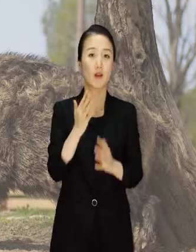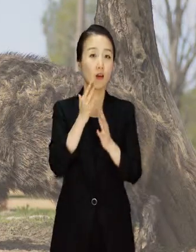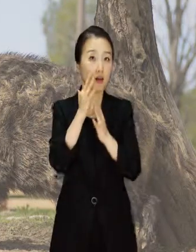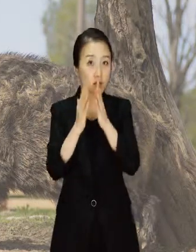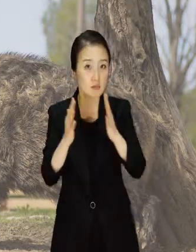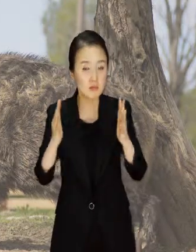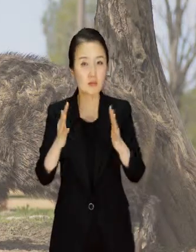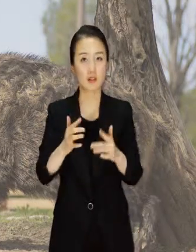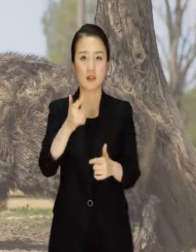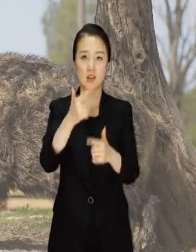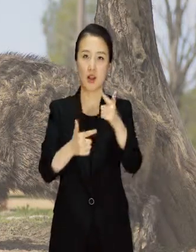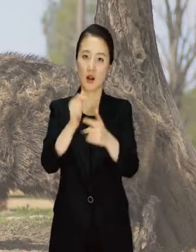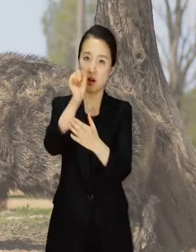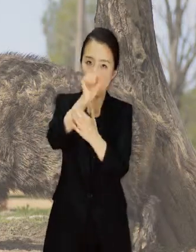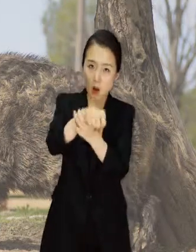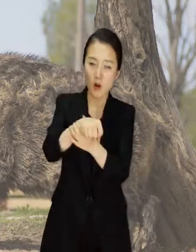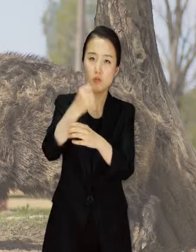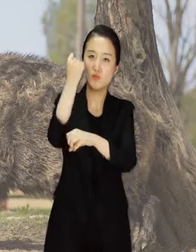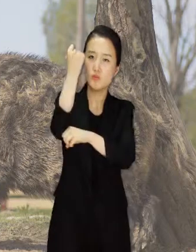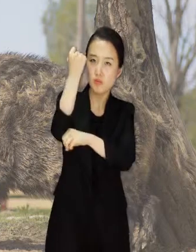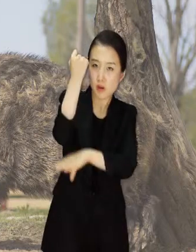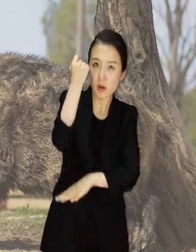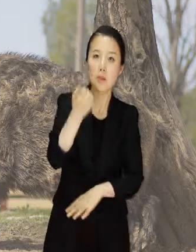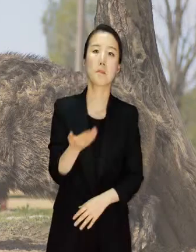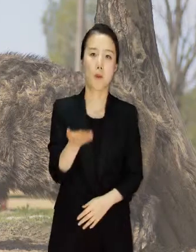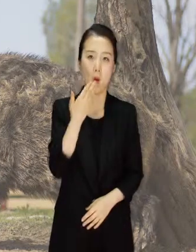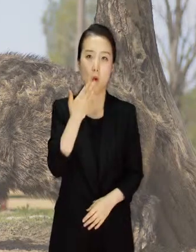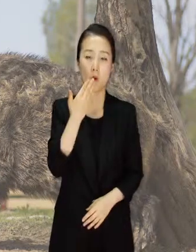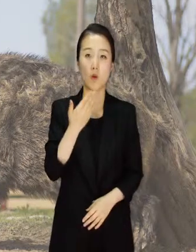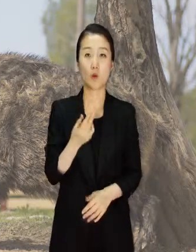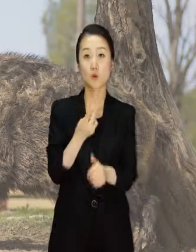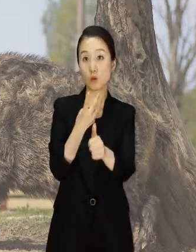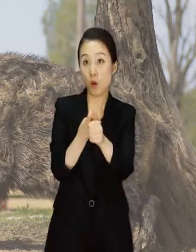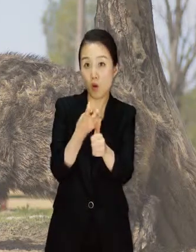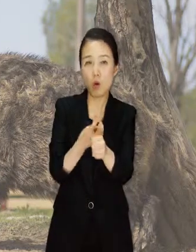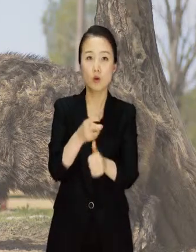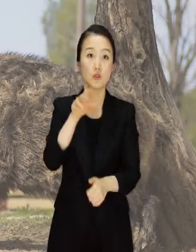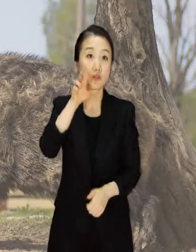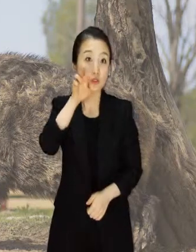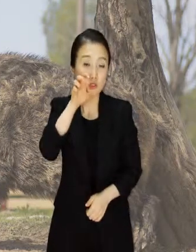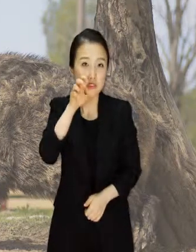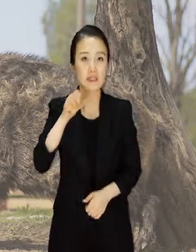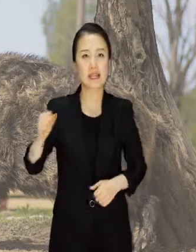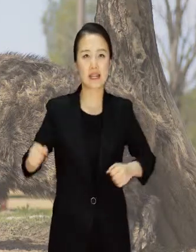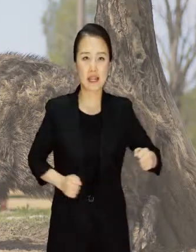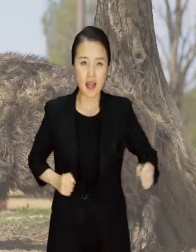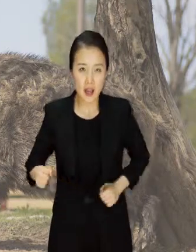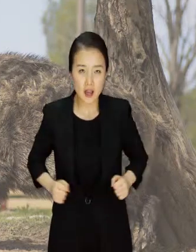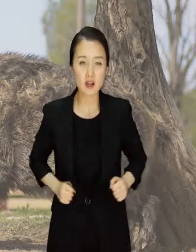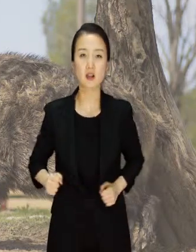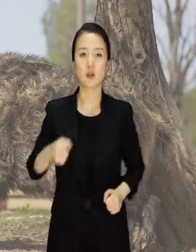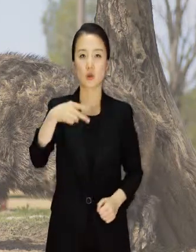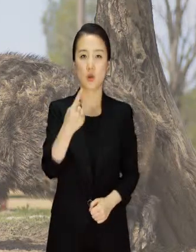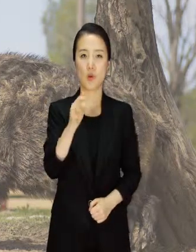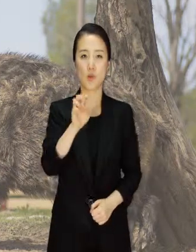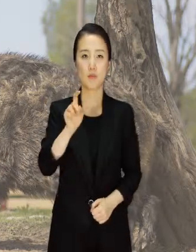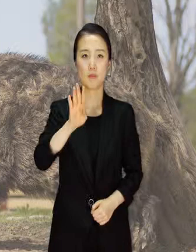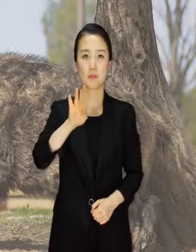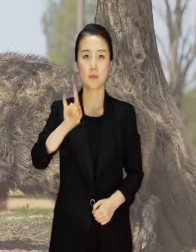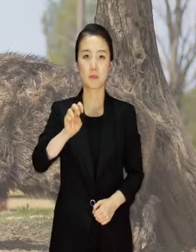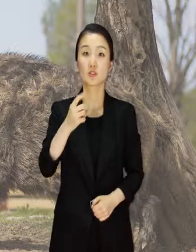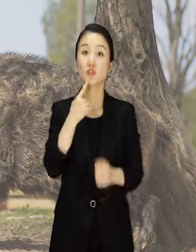멧돼지는 잡식성으로 풀, 나무 열매, 나무뿌리 같은 식물도 먹고 토끼, 들쥐,